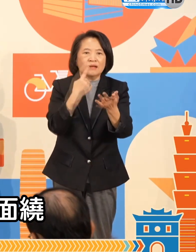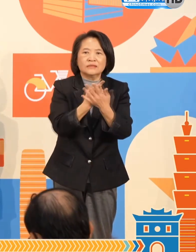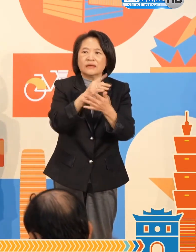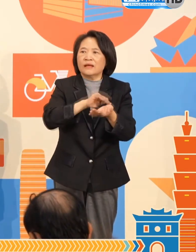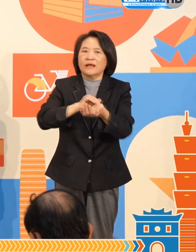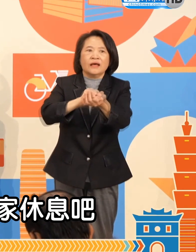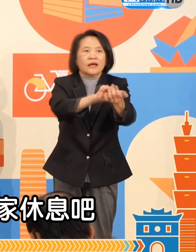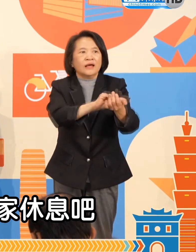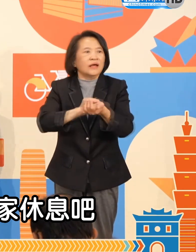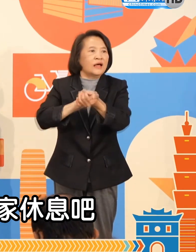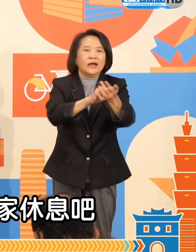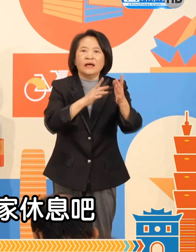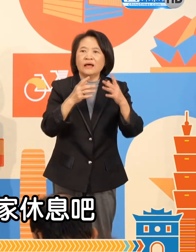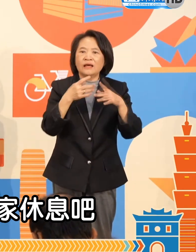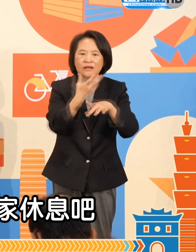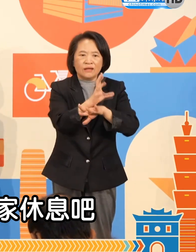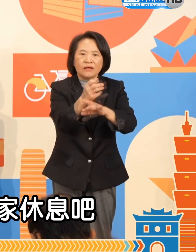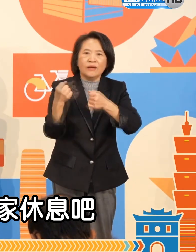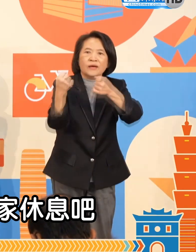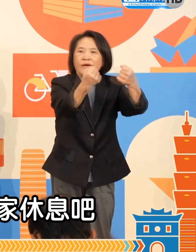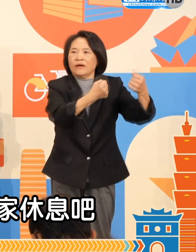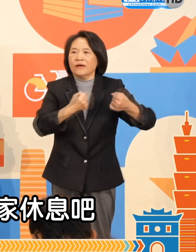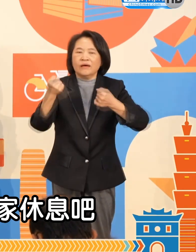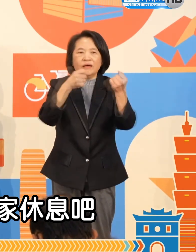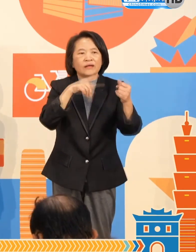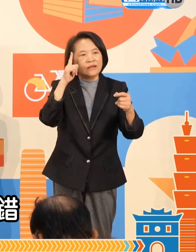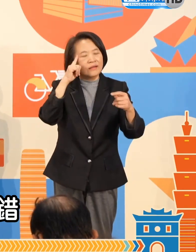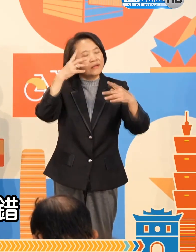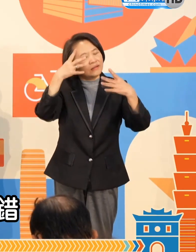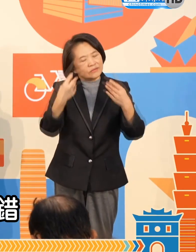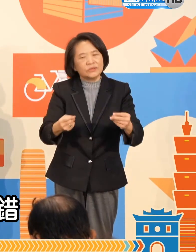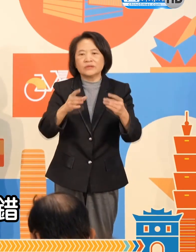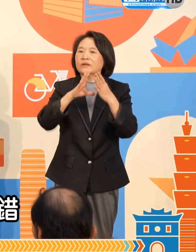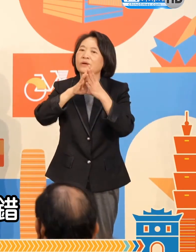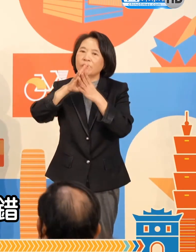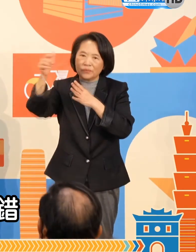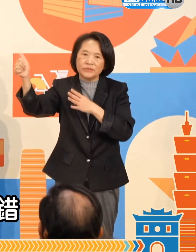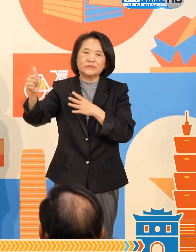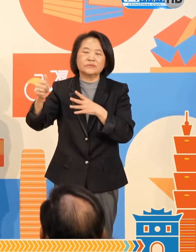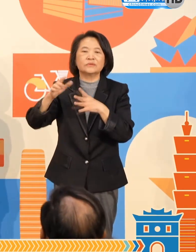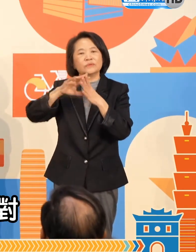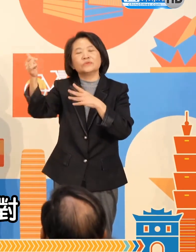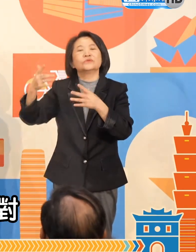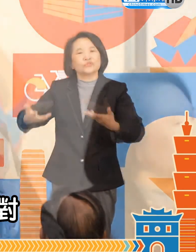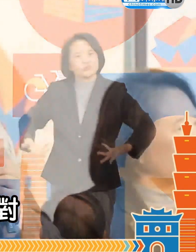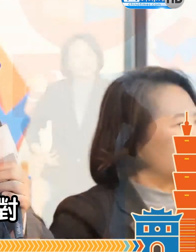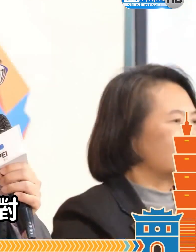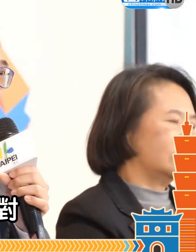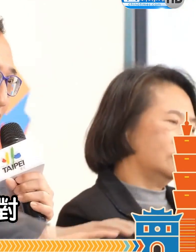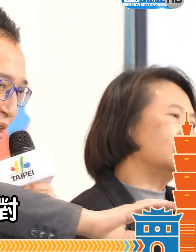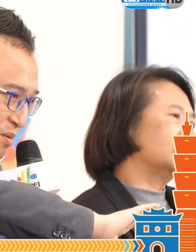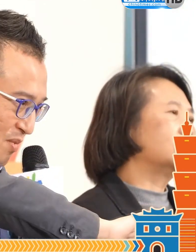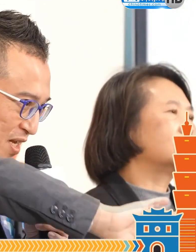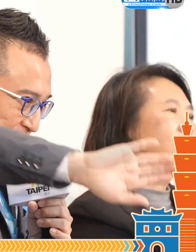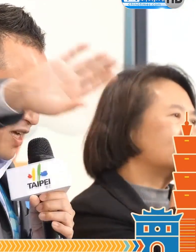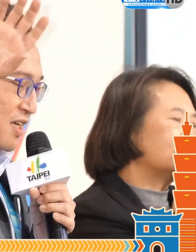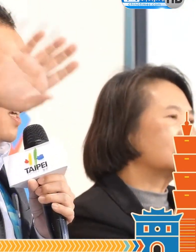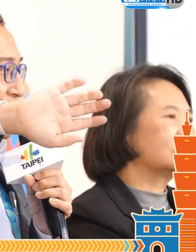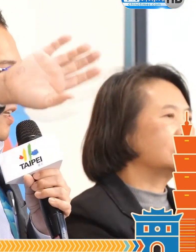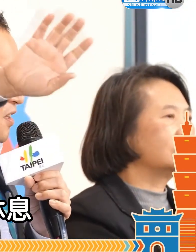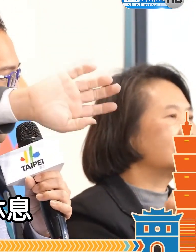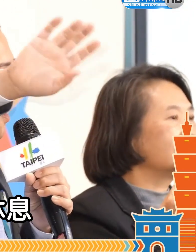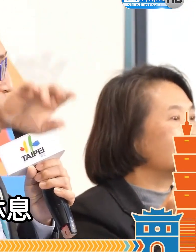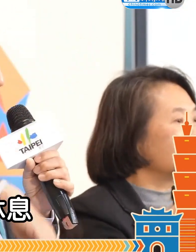啊。市长跟我讲说回家休息吧，这是我的错，这是我不对，你明天